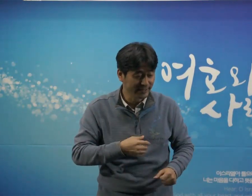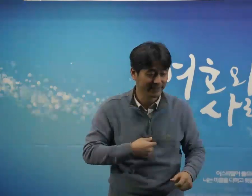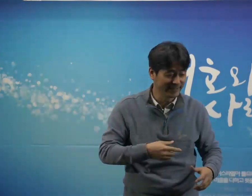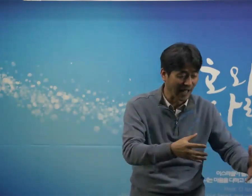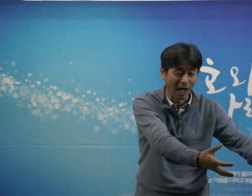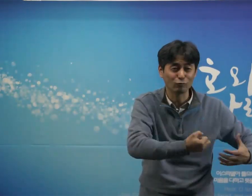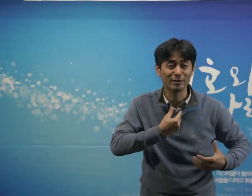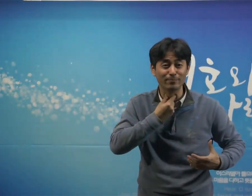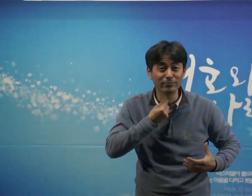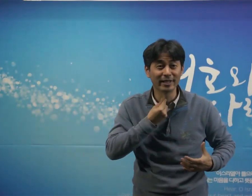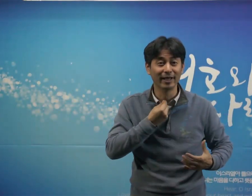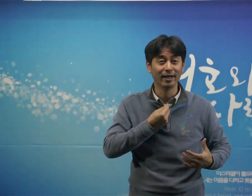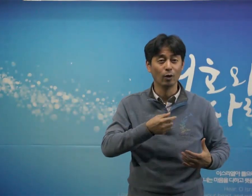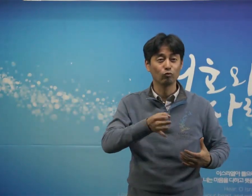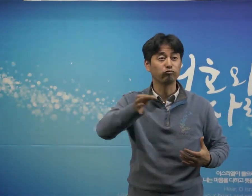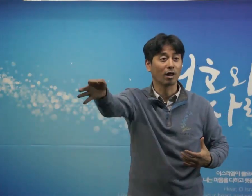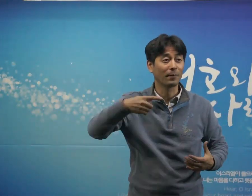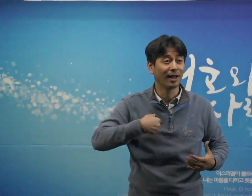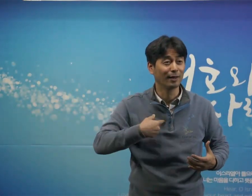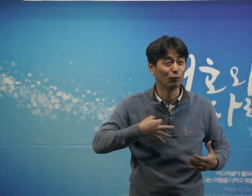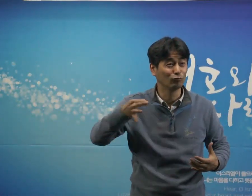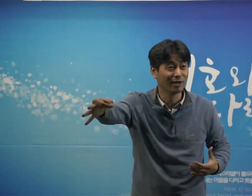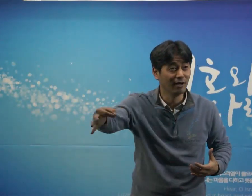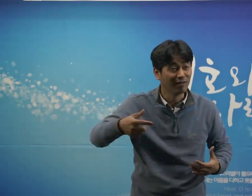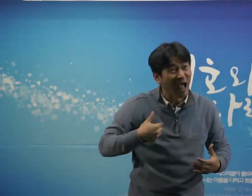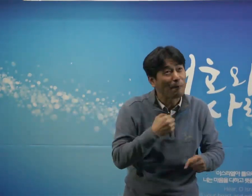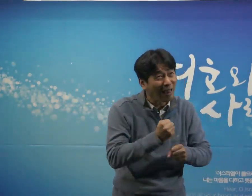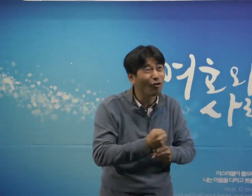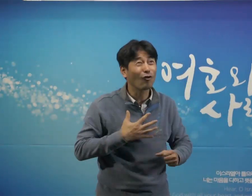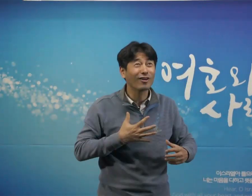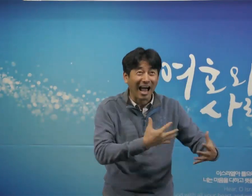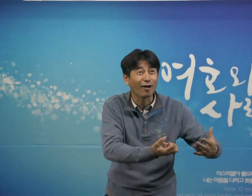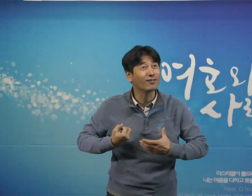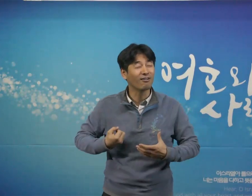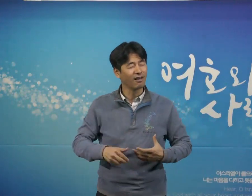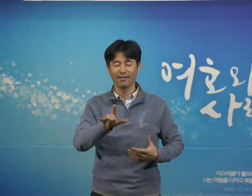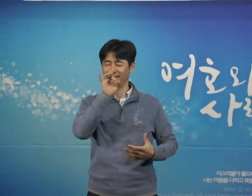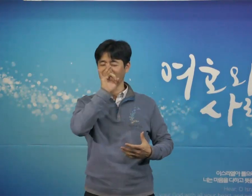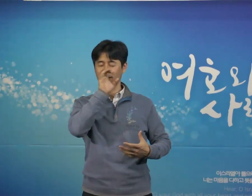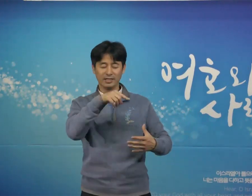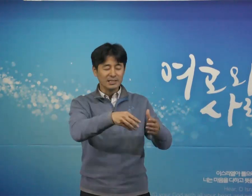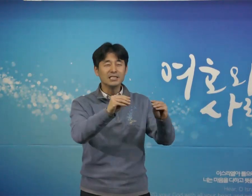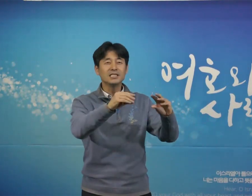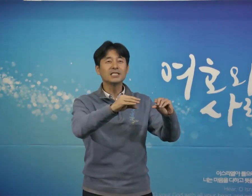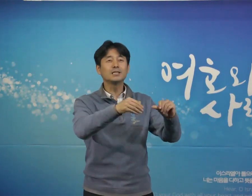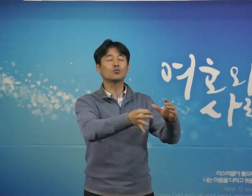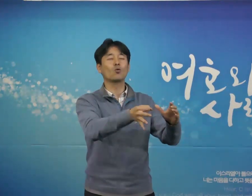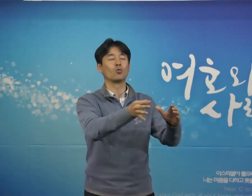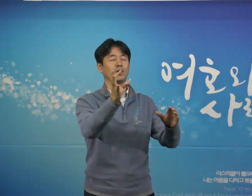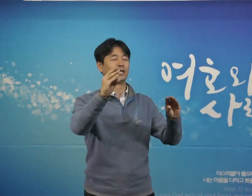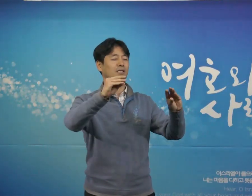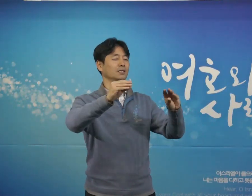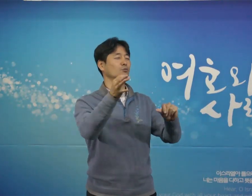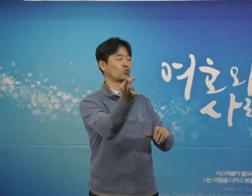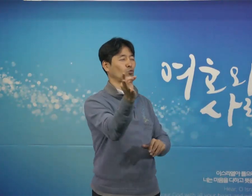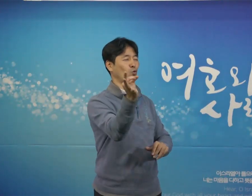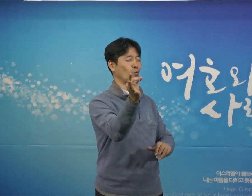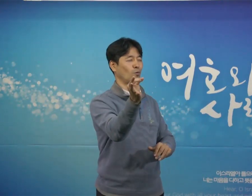만들었던 걸 제가 사야 되는데 제가 사지를 못하는 거죠. 내가 만든 것을 돈을